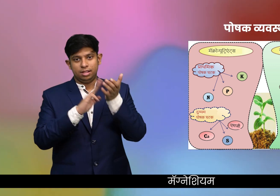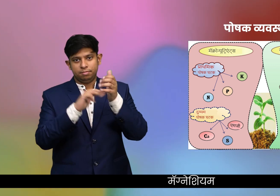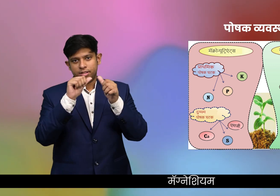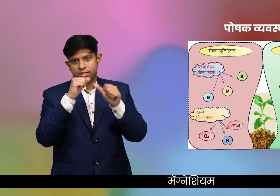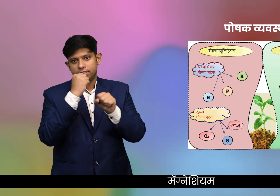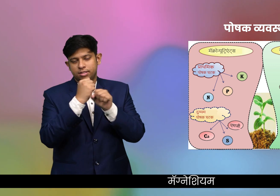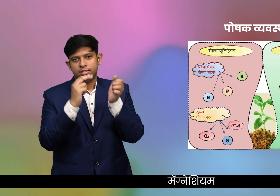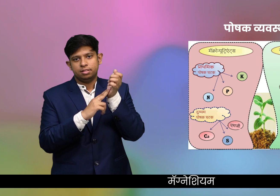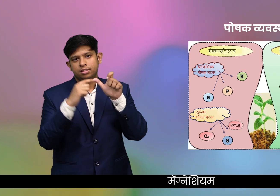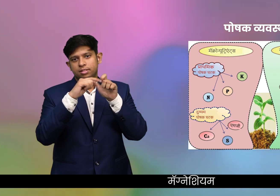मॅग्नेशियम